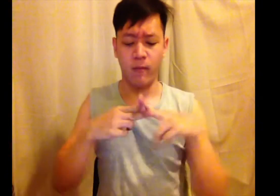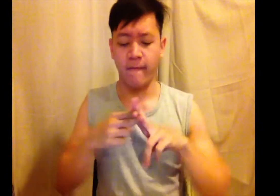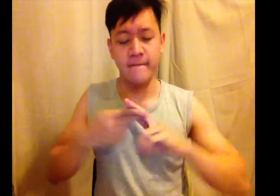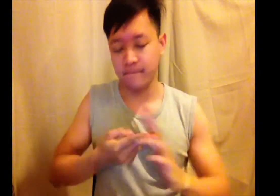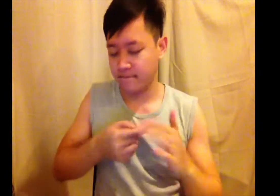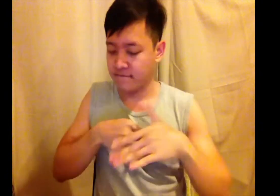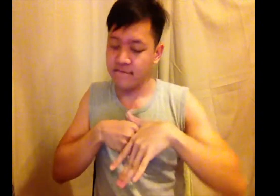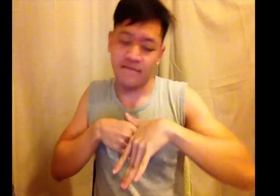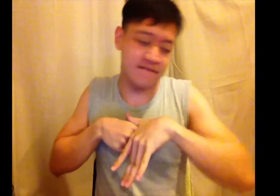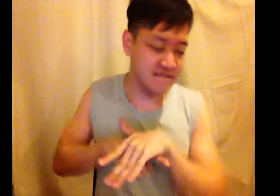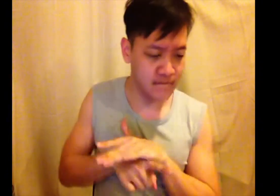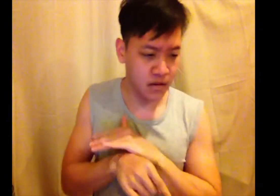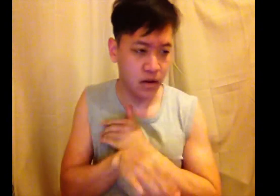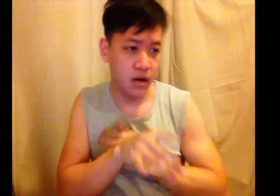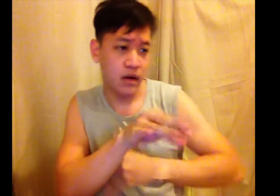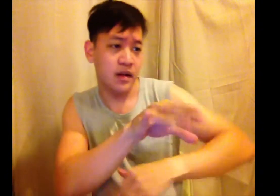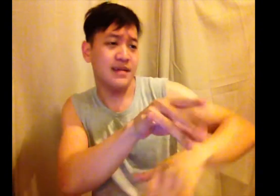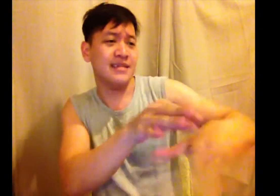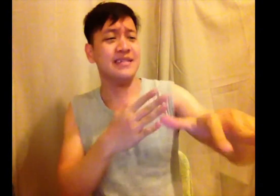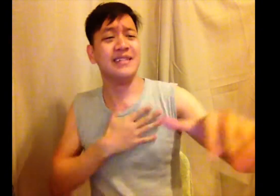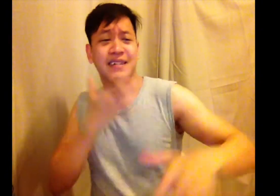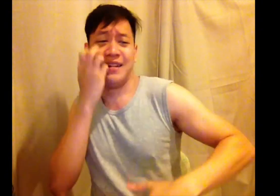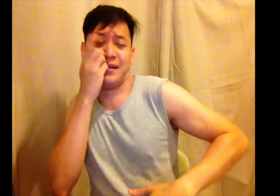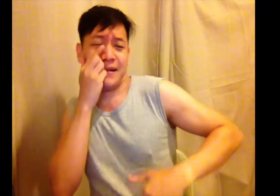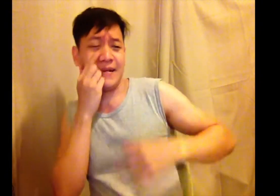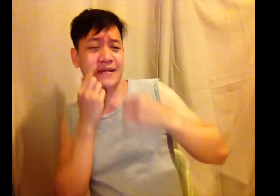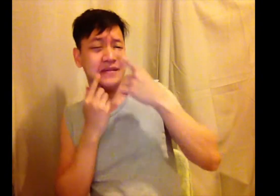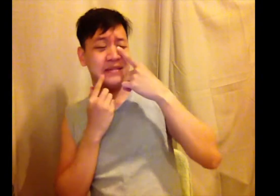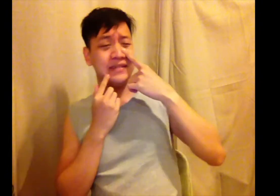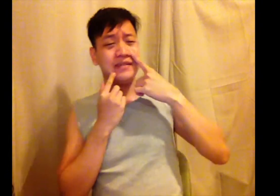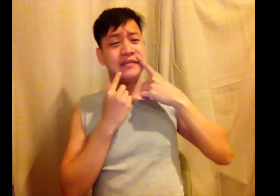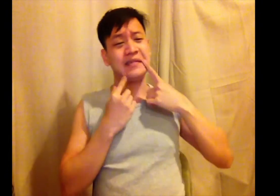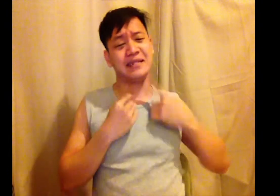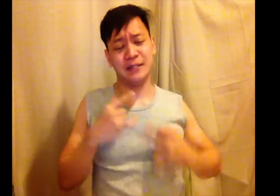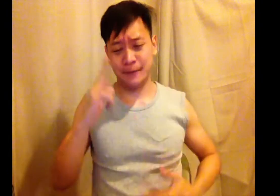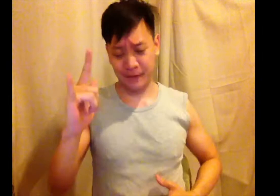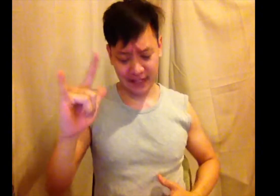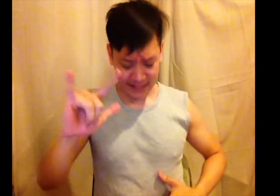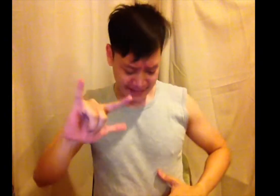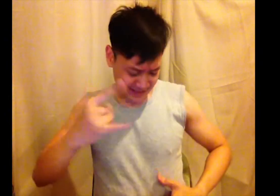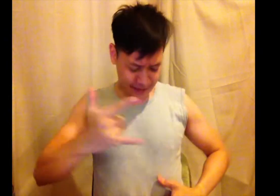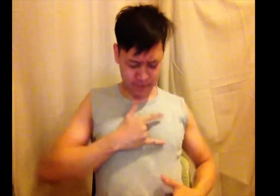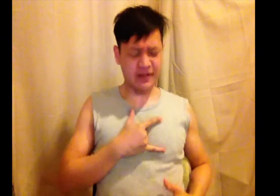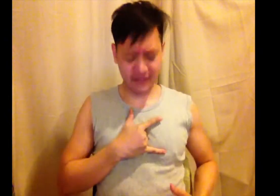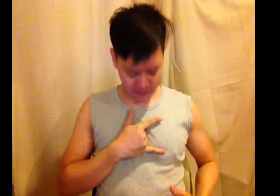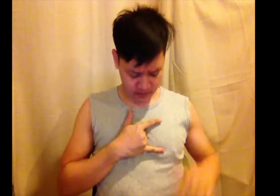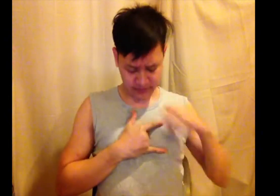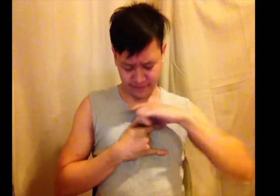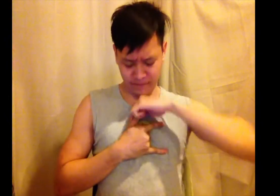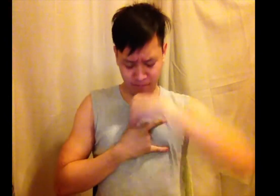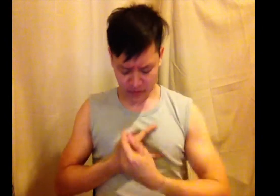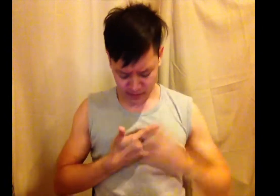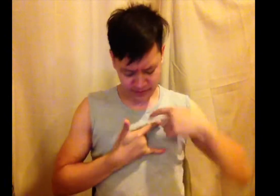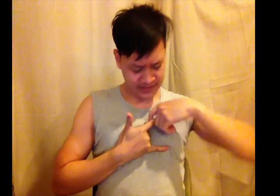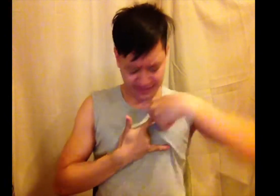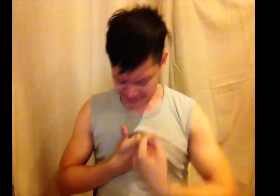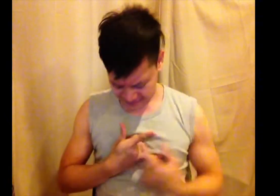นนั้นสุดท้ายเขาลาจากไปทิ้งไว้แต่เจ็บตรงนี้แล้วก็ร้าวตรงนั้นแลกเห็นรักเป็นเครื่องประดับดูเต็มไปด้วยรหัสให้ลองได้คนได้คว้าสุดท้ายก็